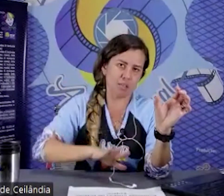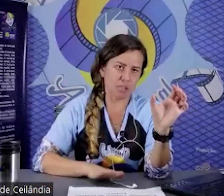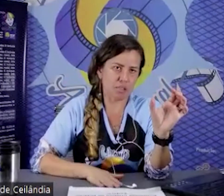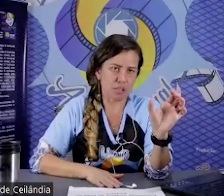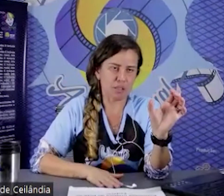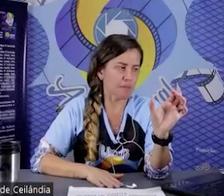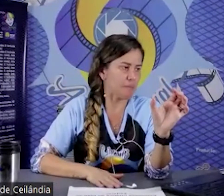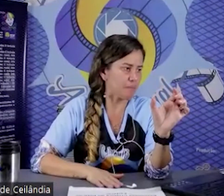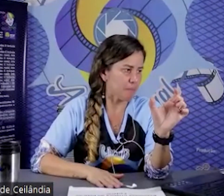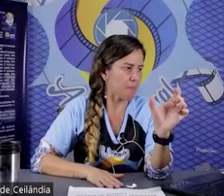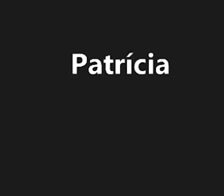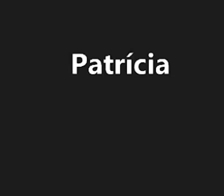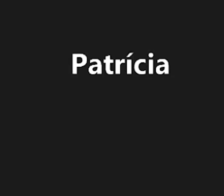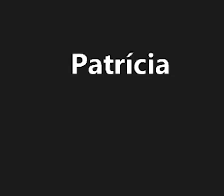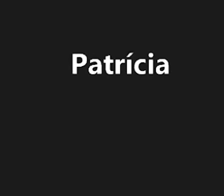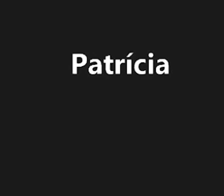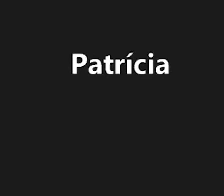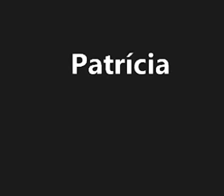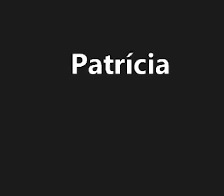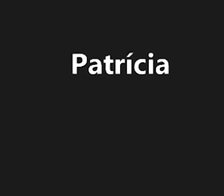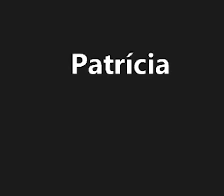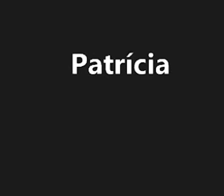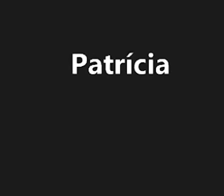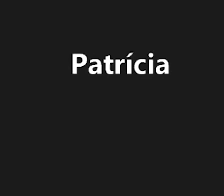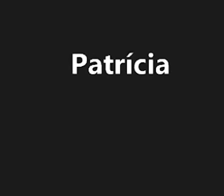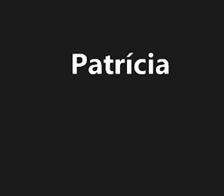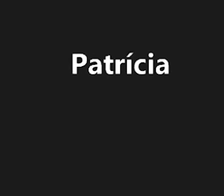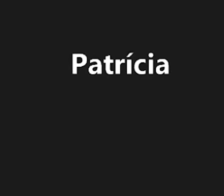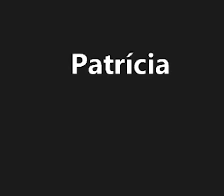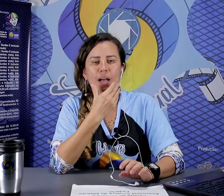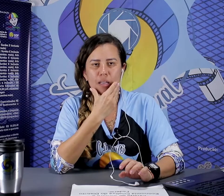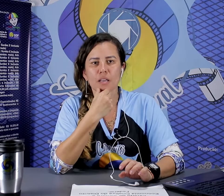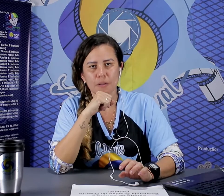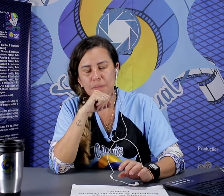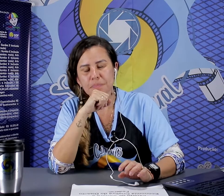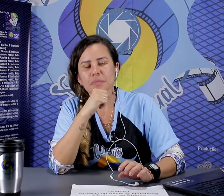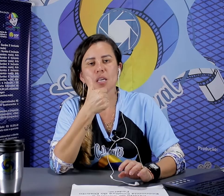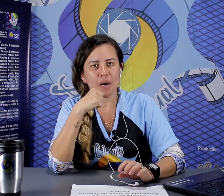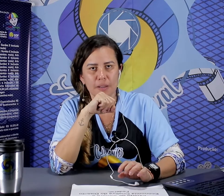português. Ah, ok. Tá? Tá, obrigada. Libras é isso. Pai e mãe.